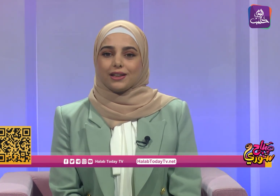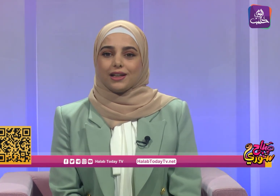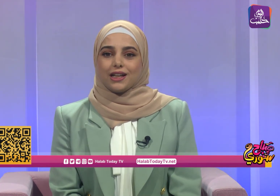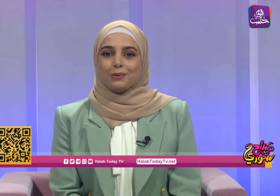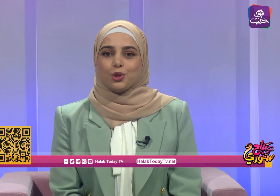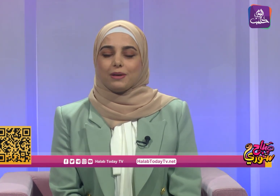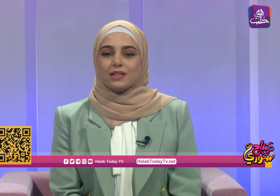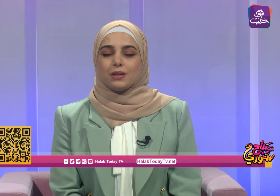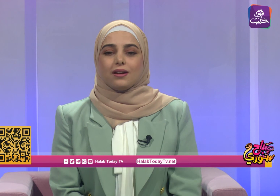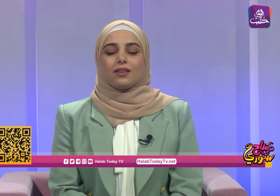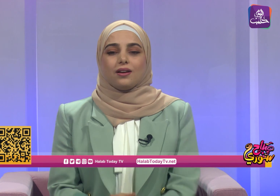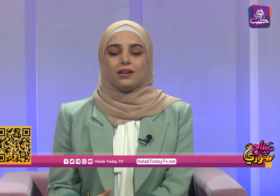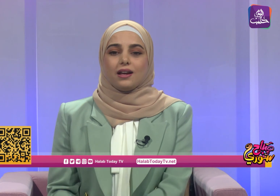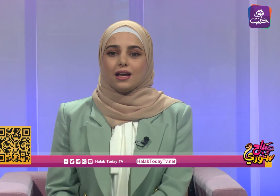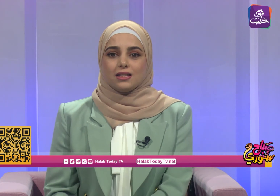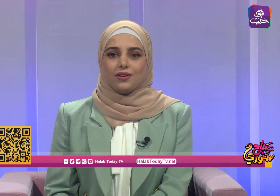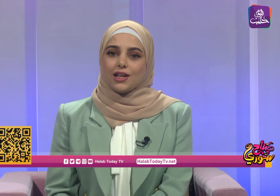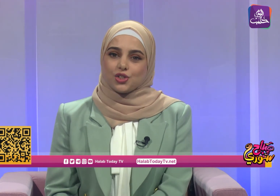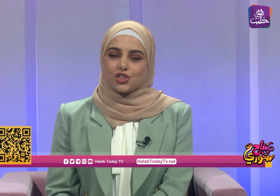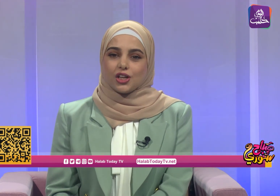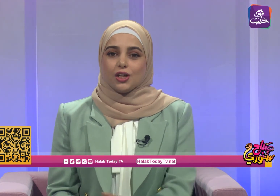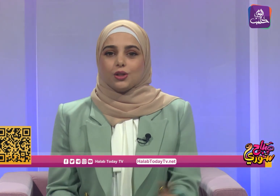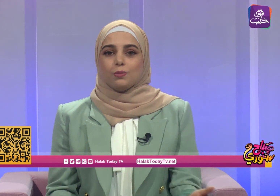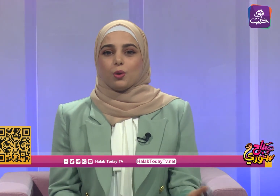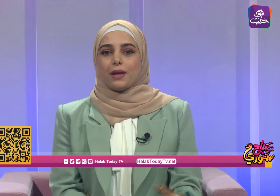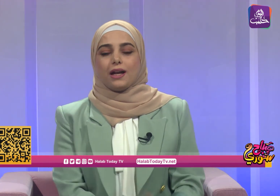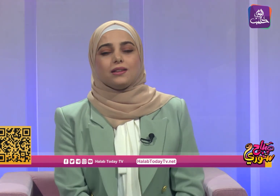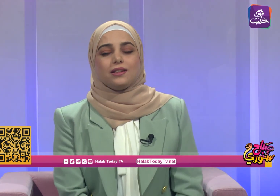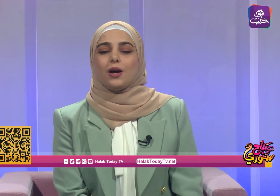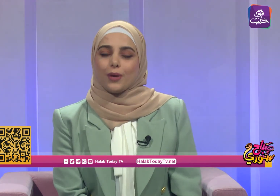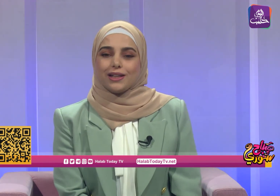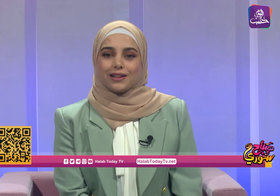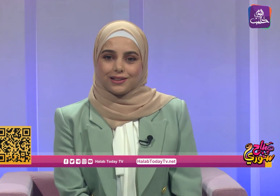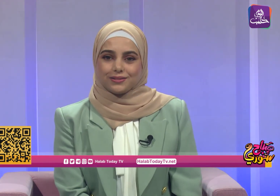حلب اليوم الرسمية الظاهرة أسفل الشاشة. دمتم برعاية الله وإلى اللقاء.